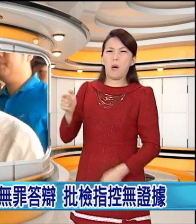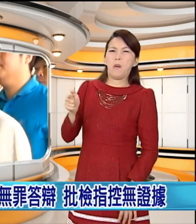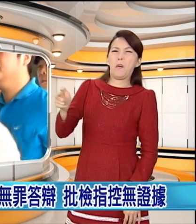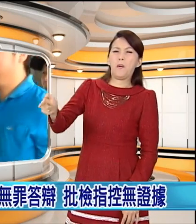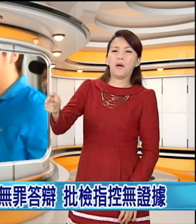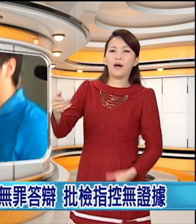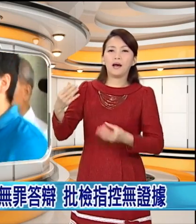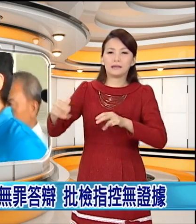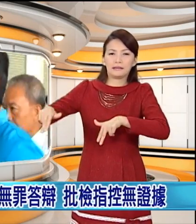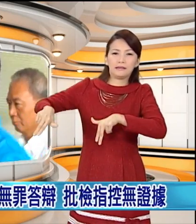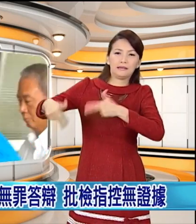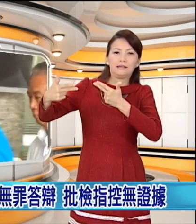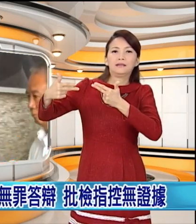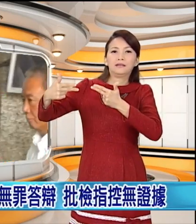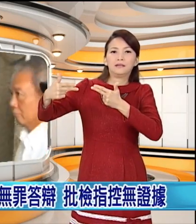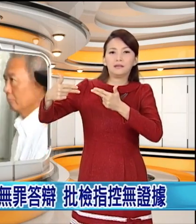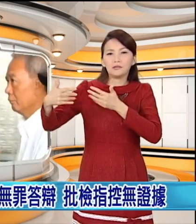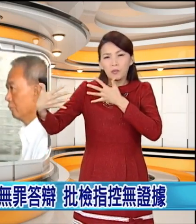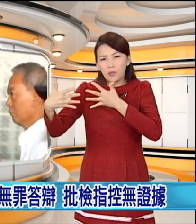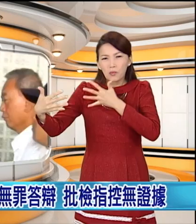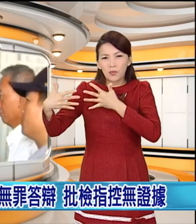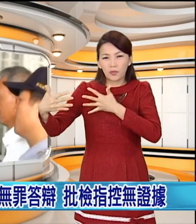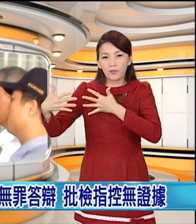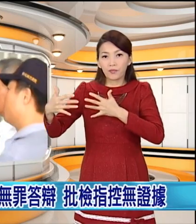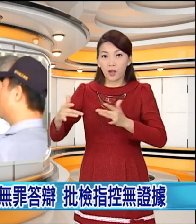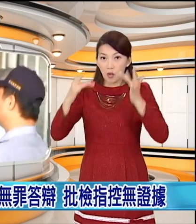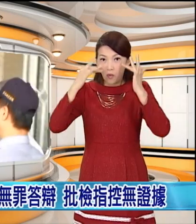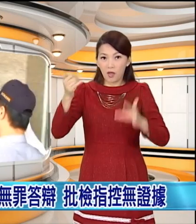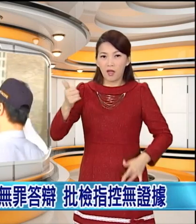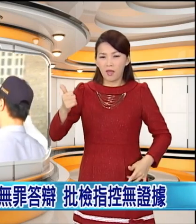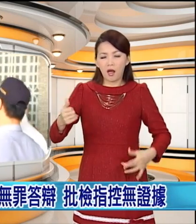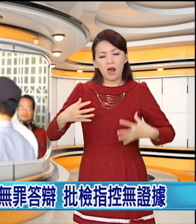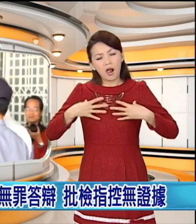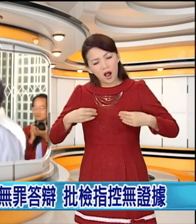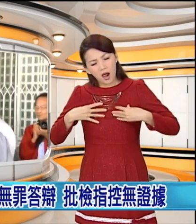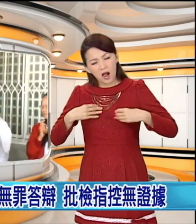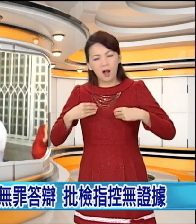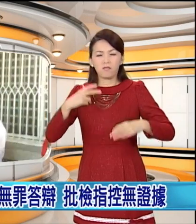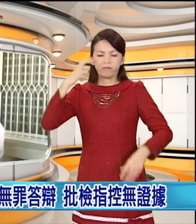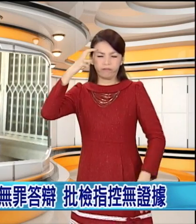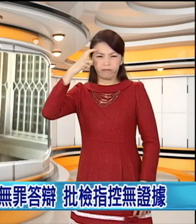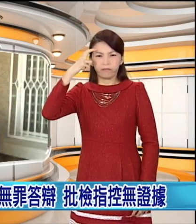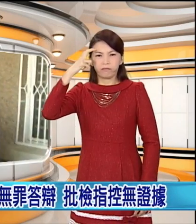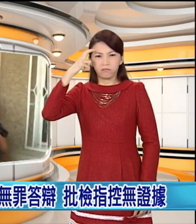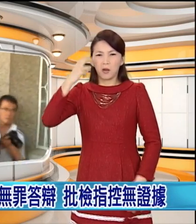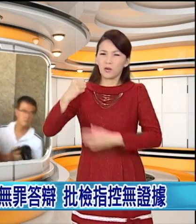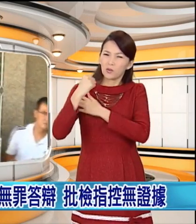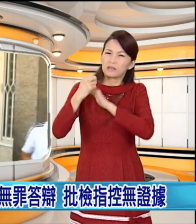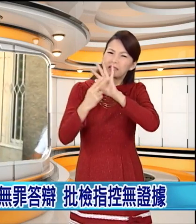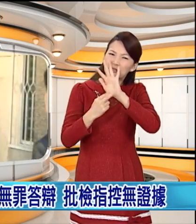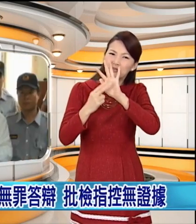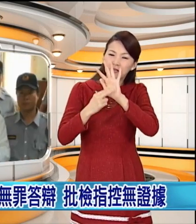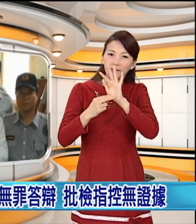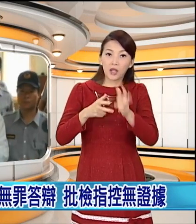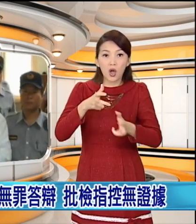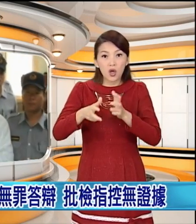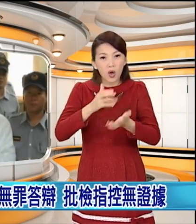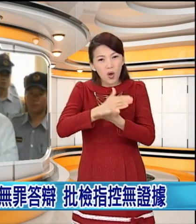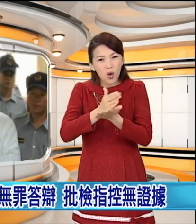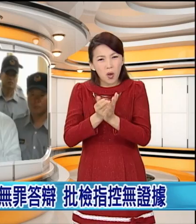颖冲他则是采取无罪答辩，强调采购油品都是透过专业经理人